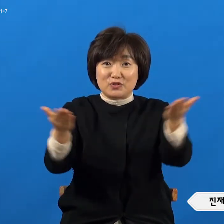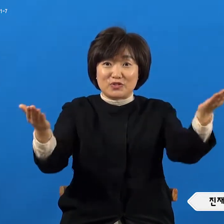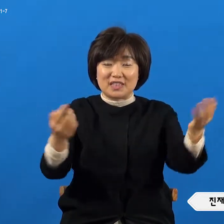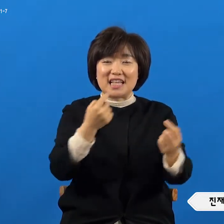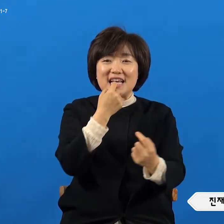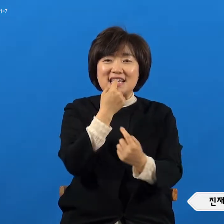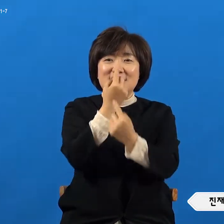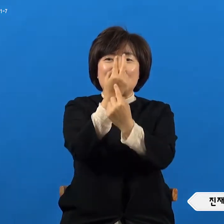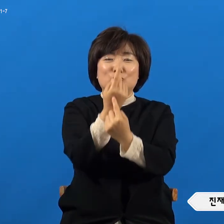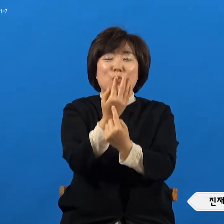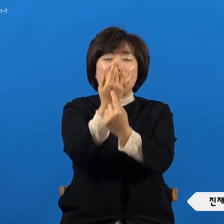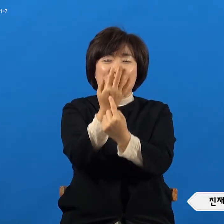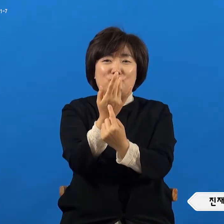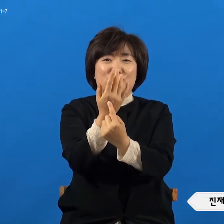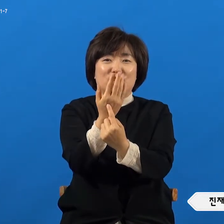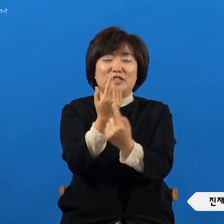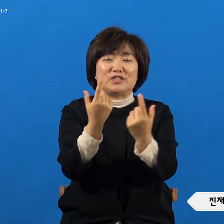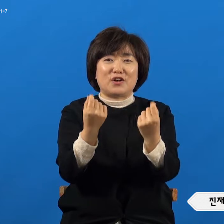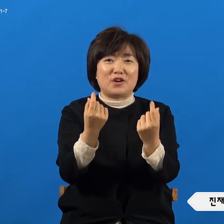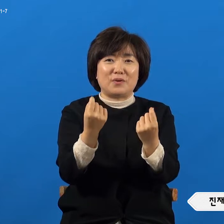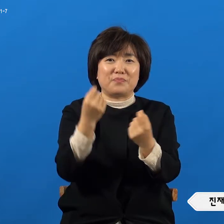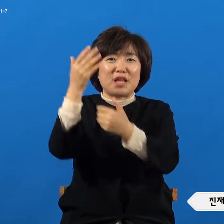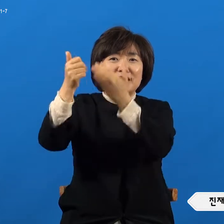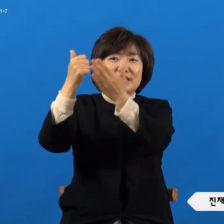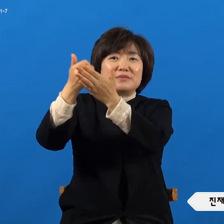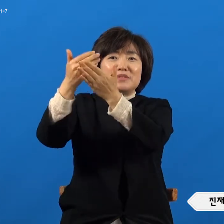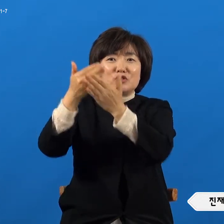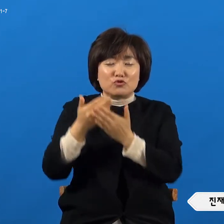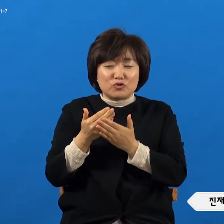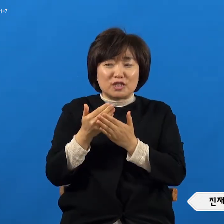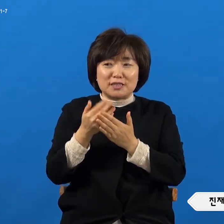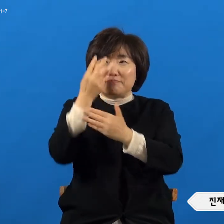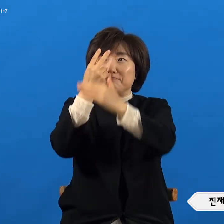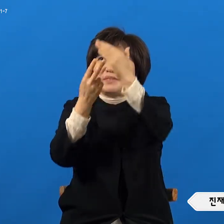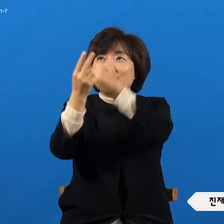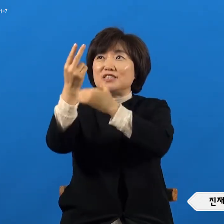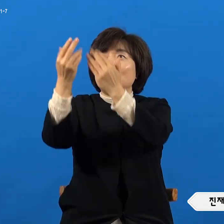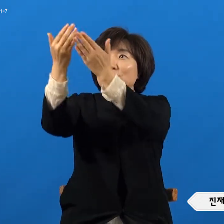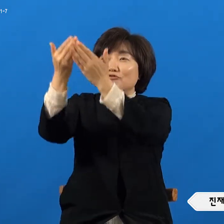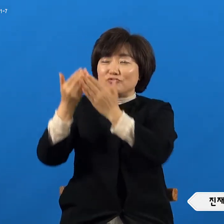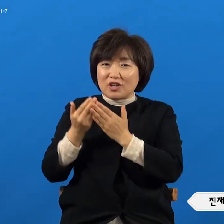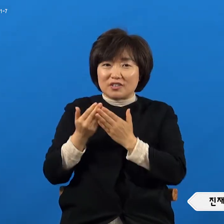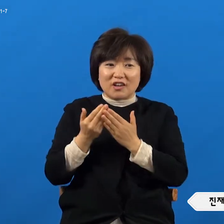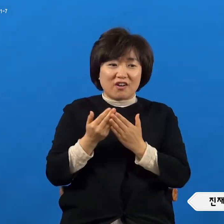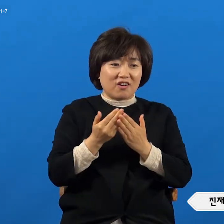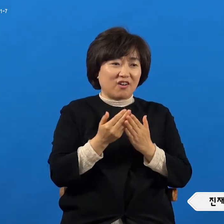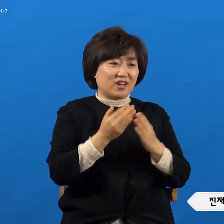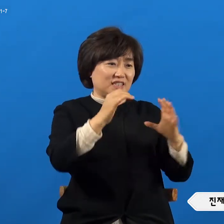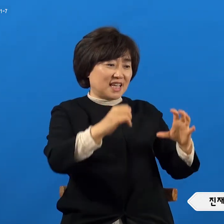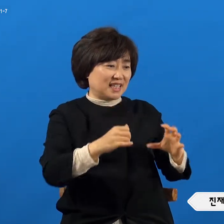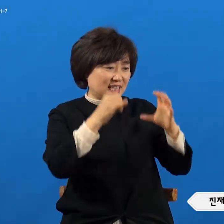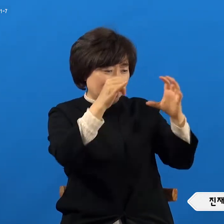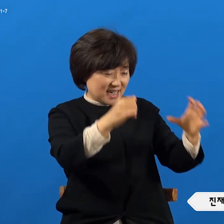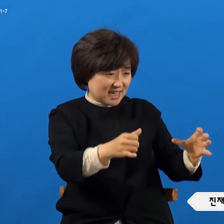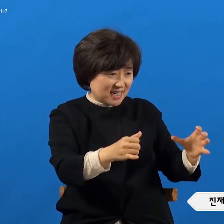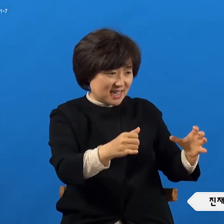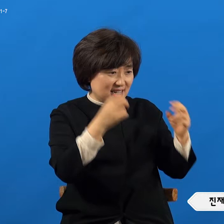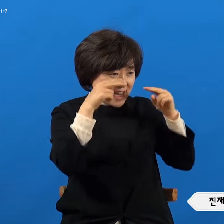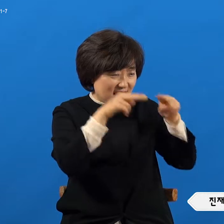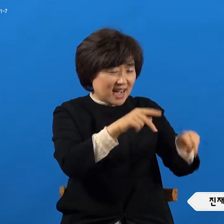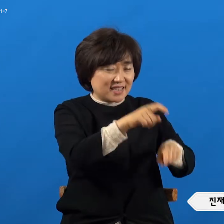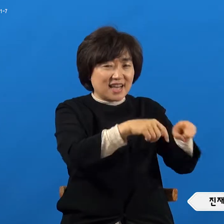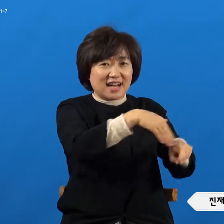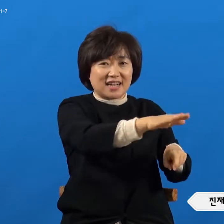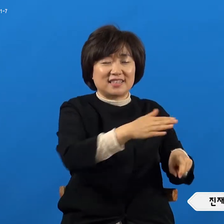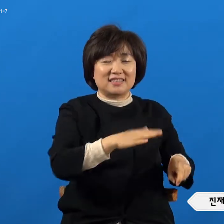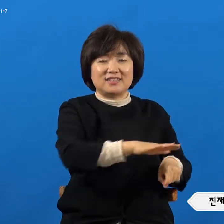자루의 촛불처럼 하나님이 주신 비전을 가지고 이 땅을 향해 나아가는